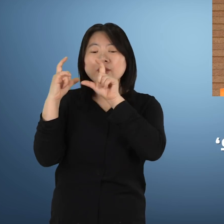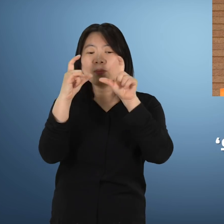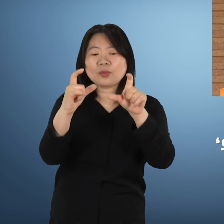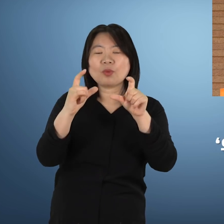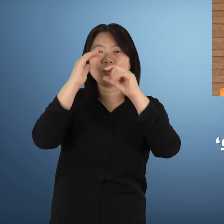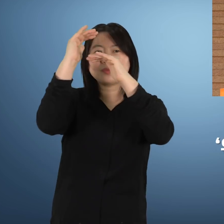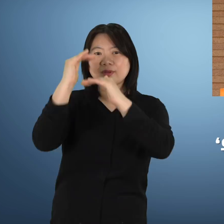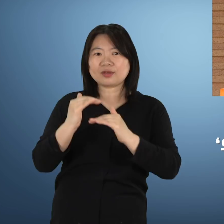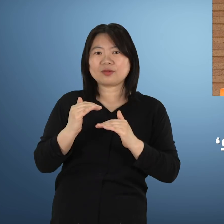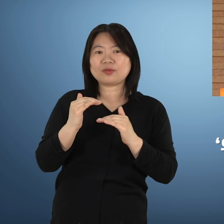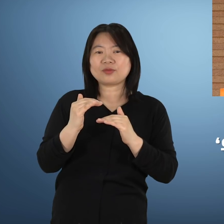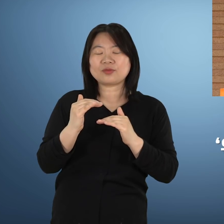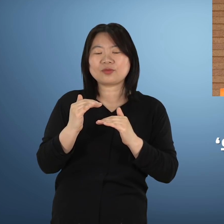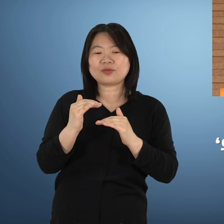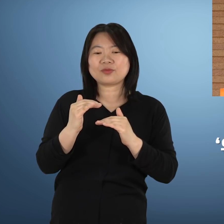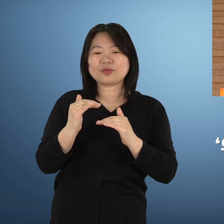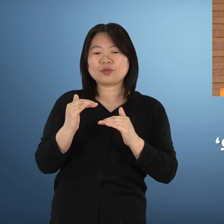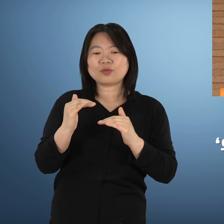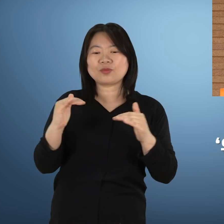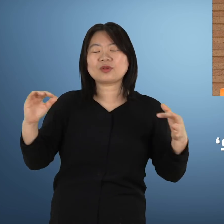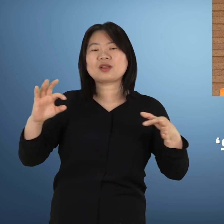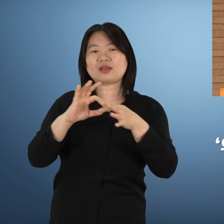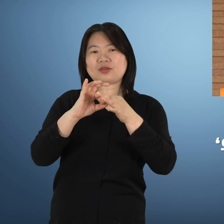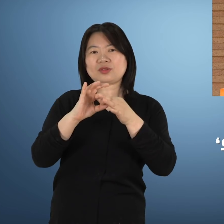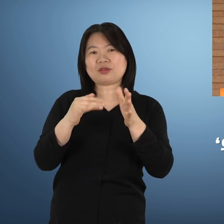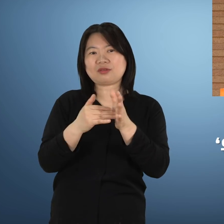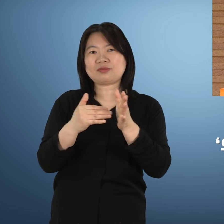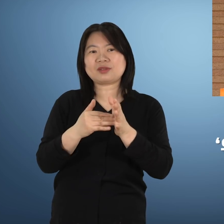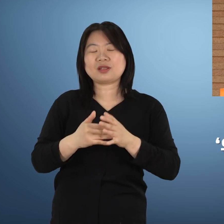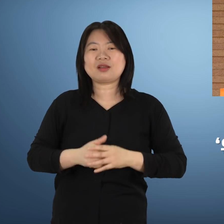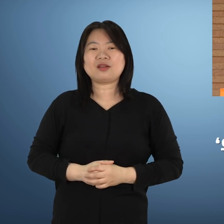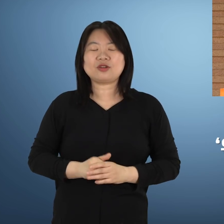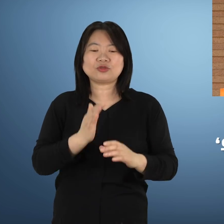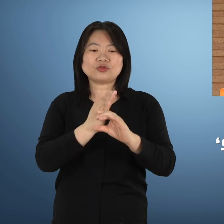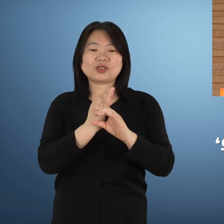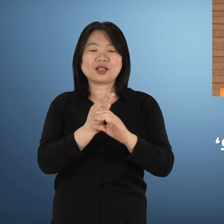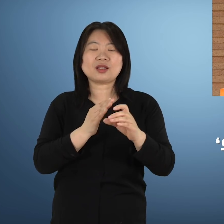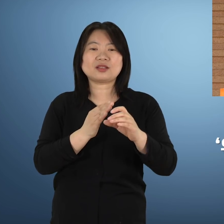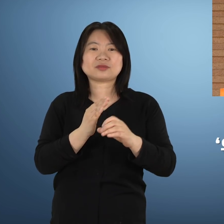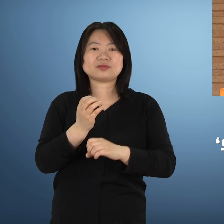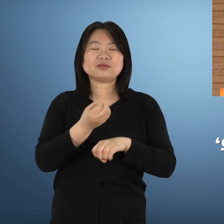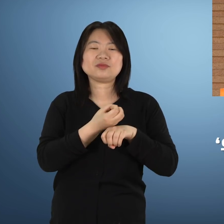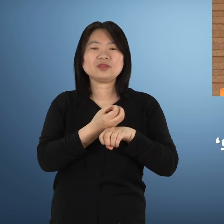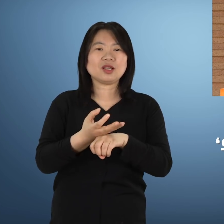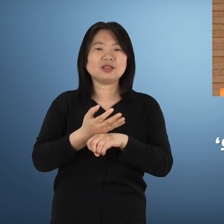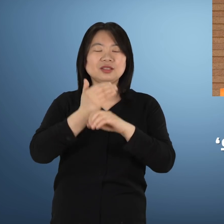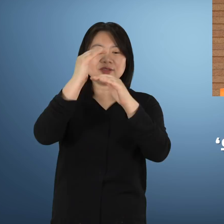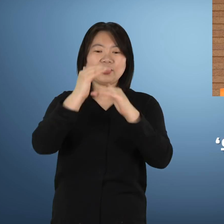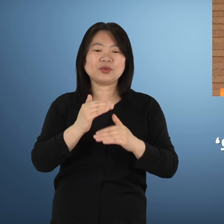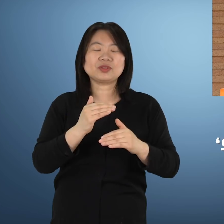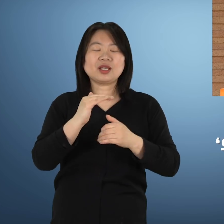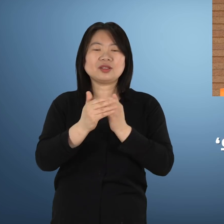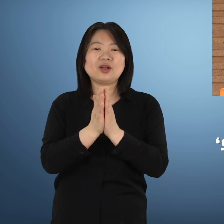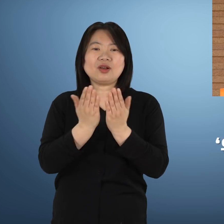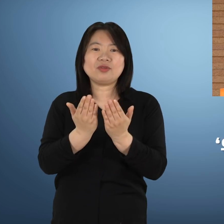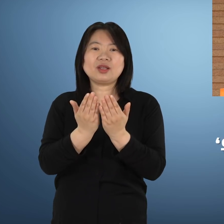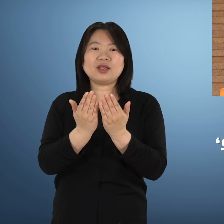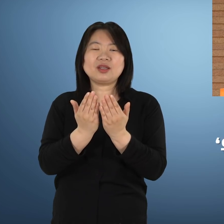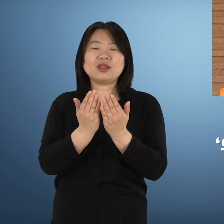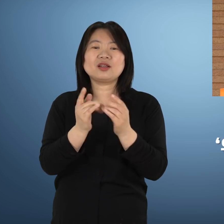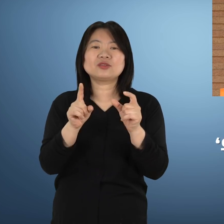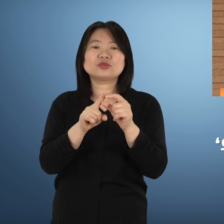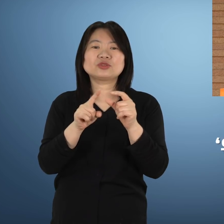선포했던 메시지와 맥락을 같이 합니다. 그 주된 메시지의 본문이 뭐였죠?